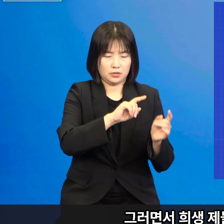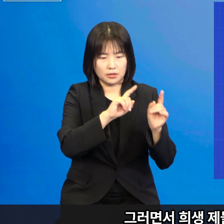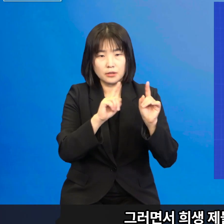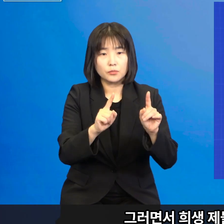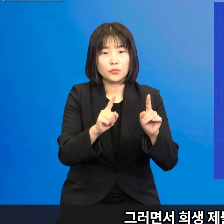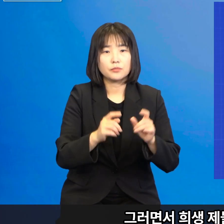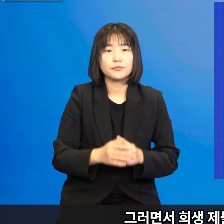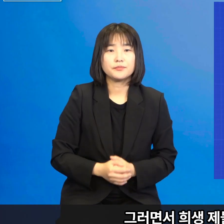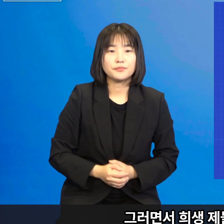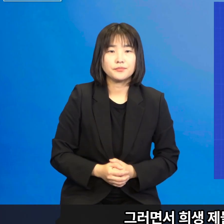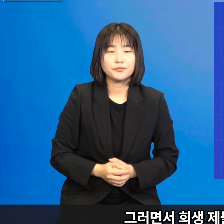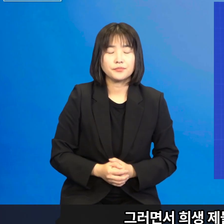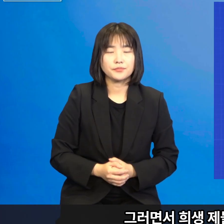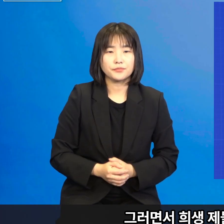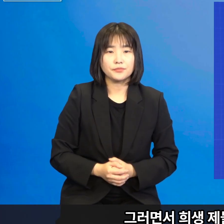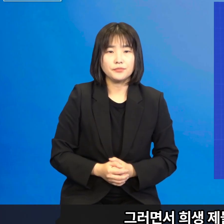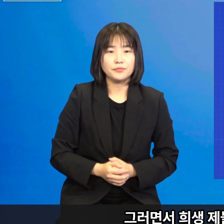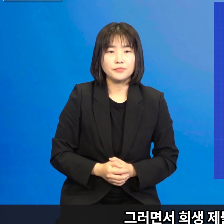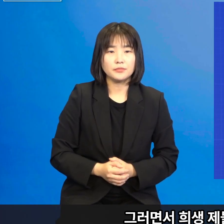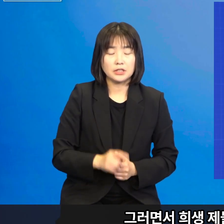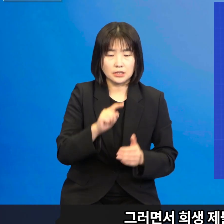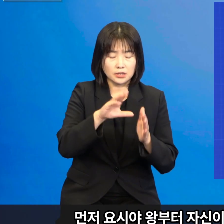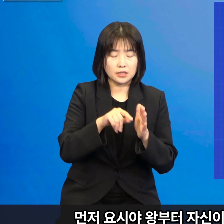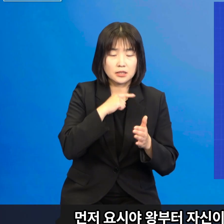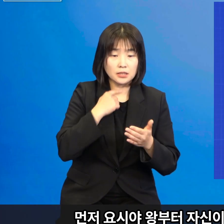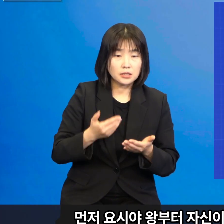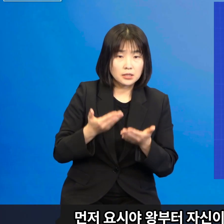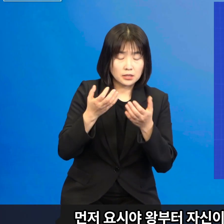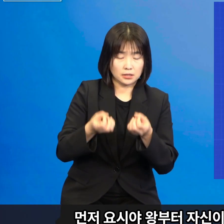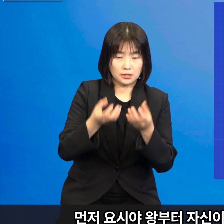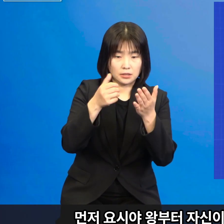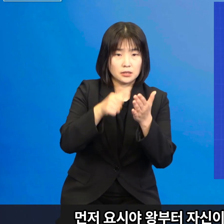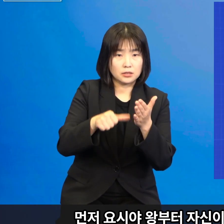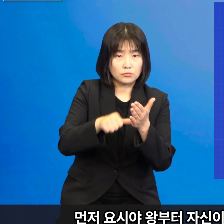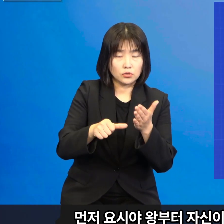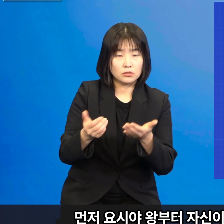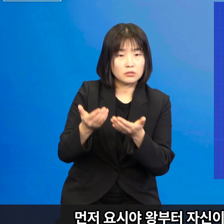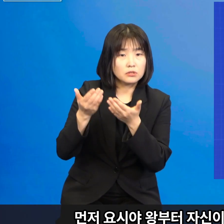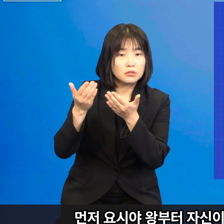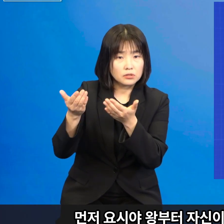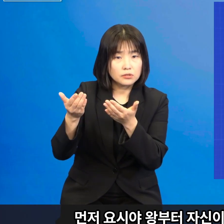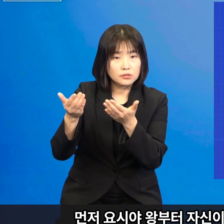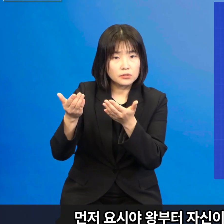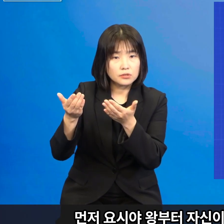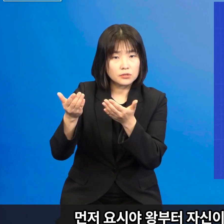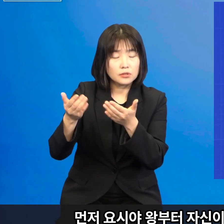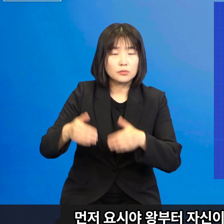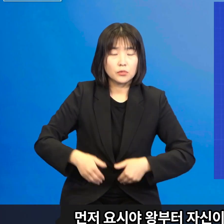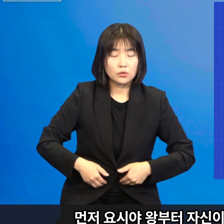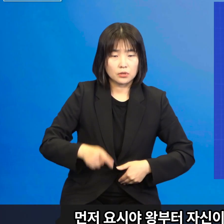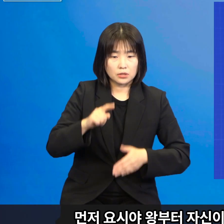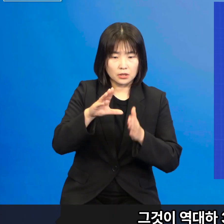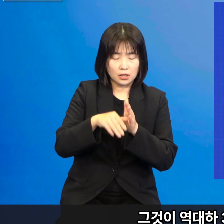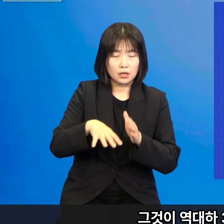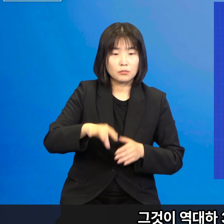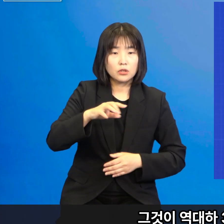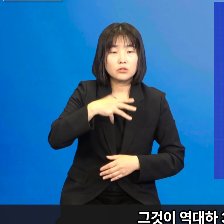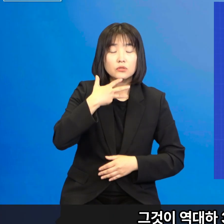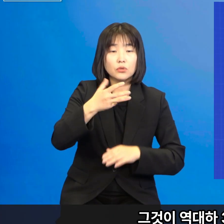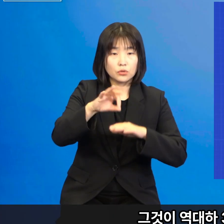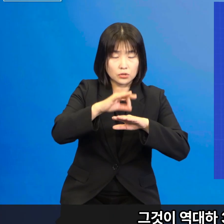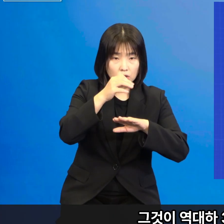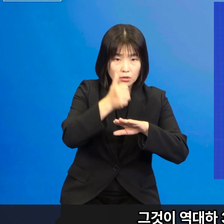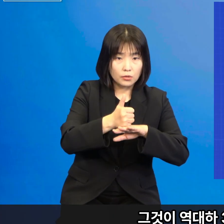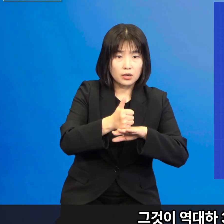시킵니다. 그러면서 희생 제물을 드려야 되는데 먼저 요시야 왕부터 자신이 가진 것을 내놓기 시작하죠. 그것이